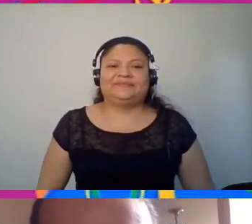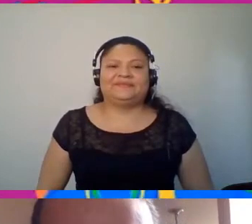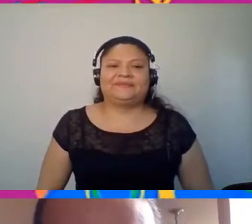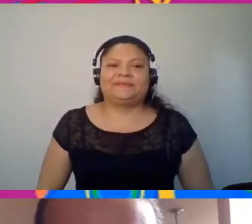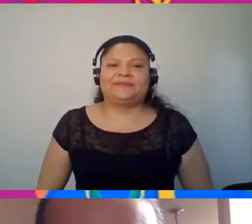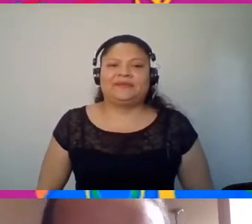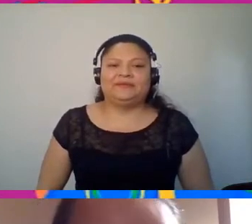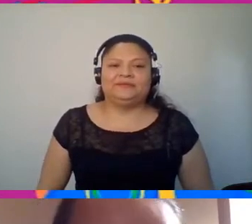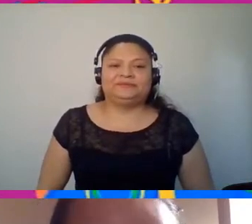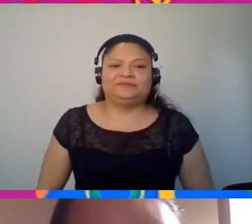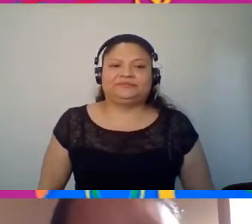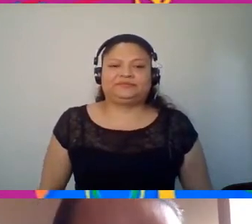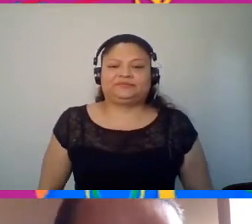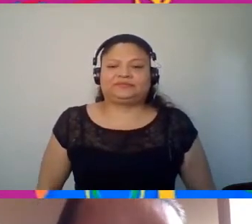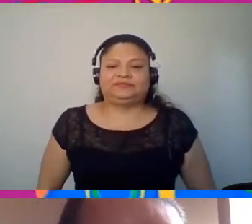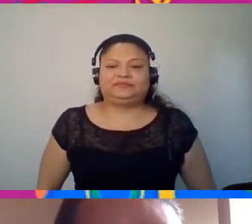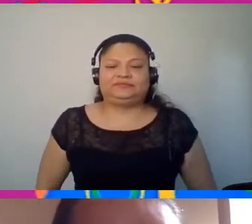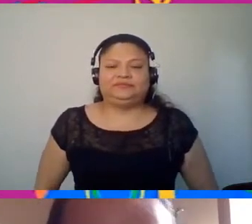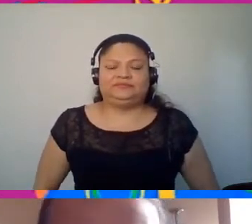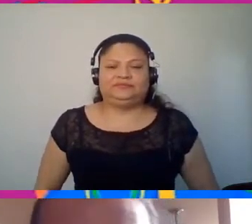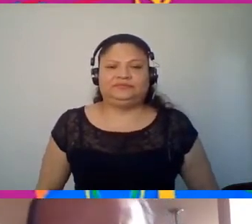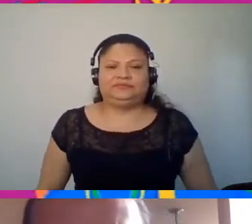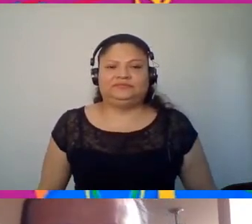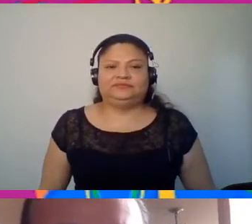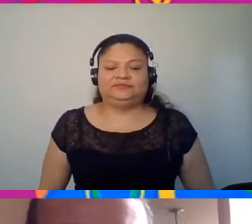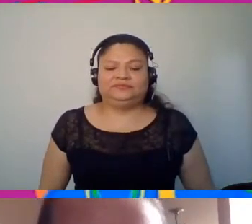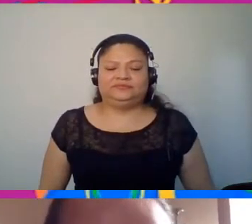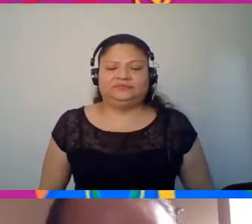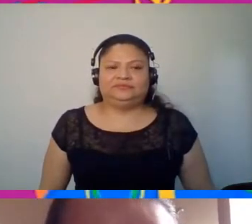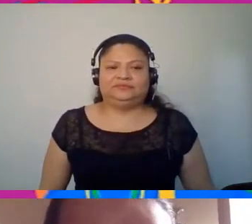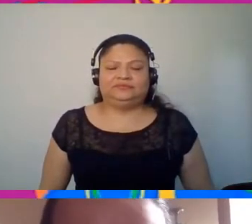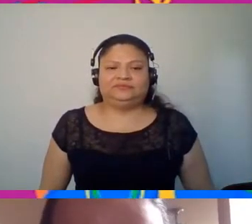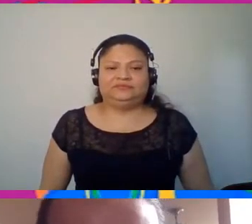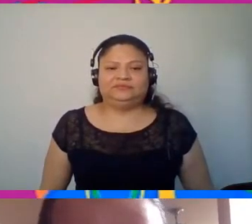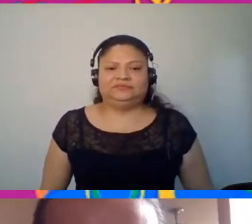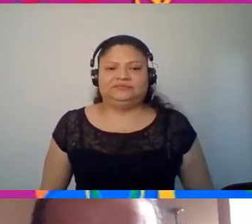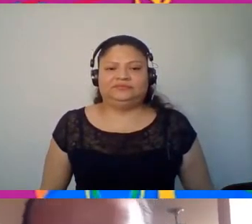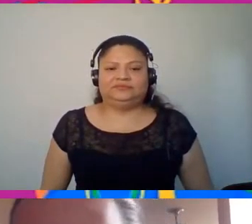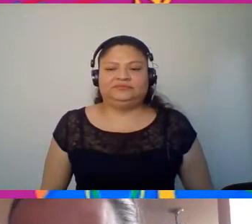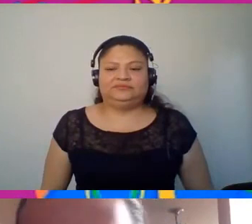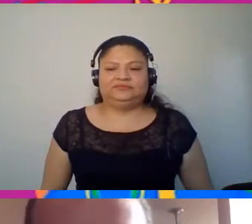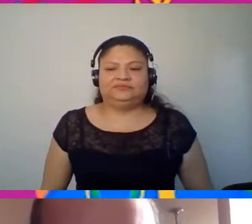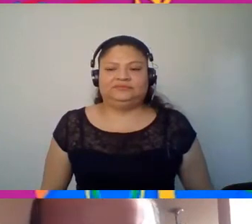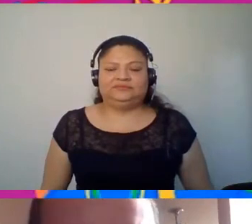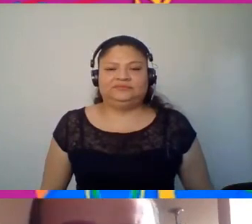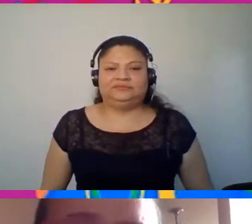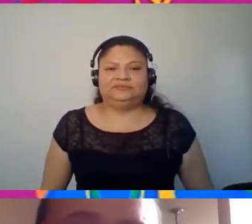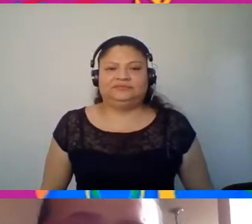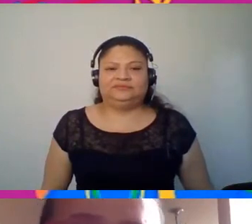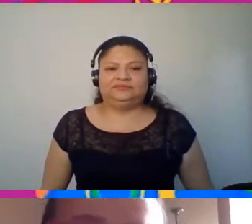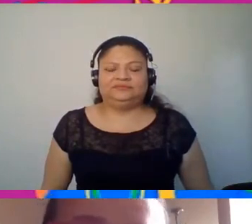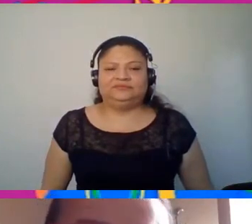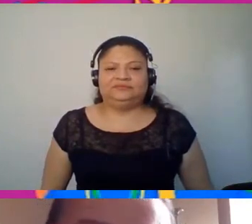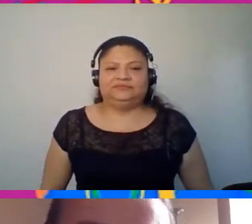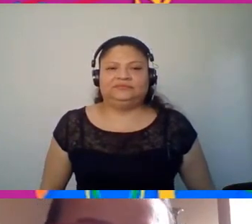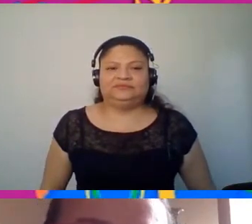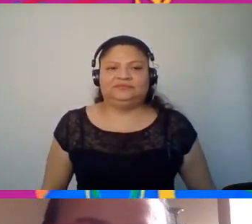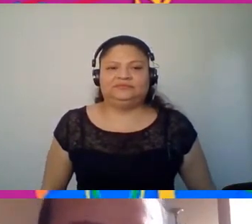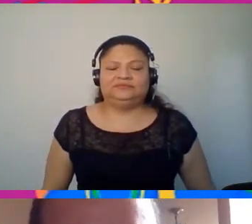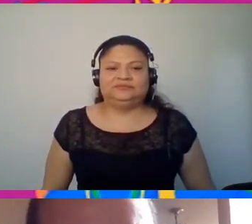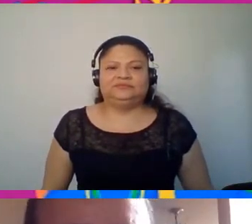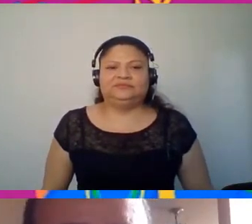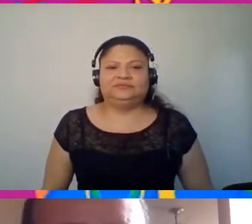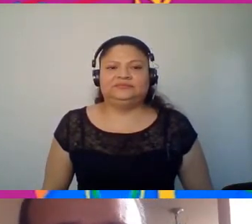Creo que, bueno, y no solo yo, sino creemos a nivel de las dos instituciones y del equipo que hemos